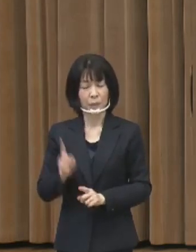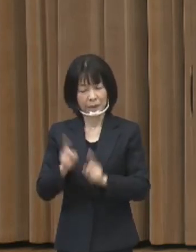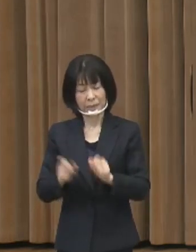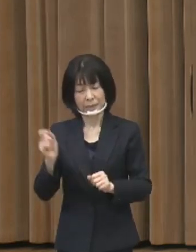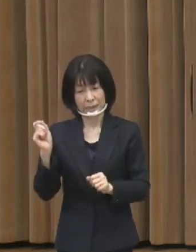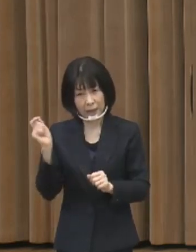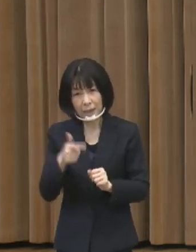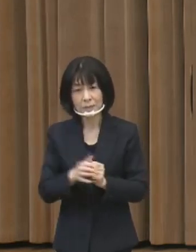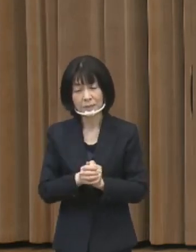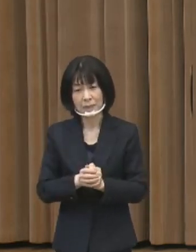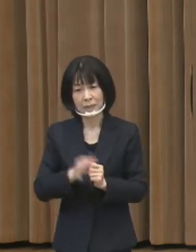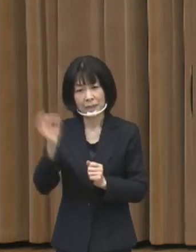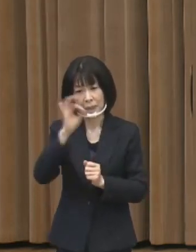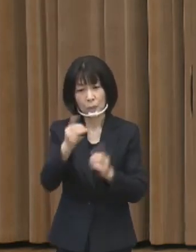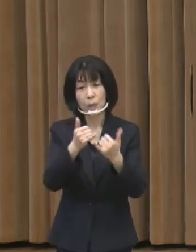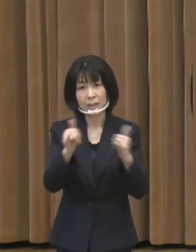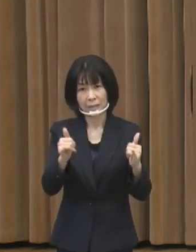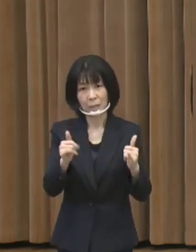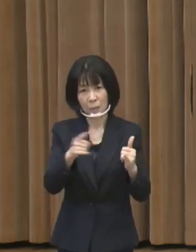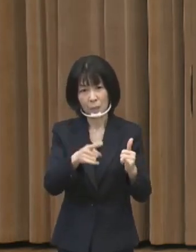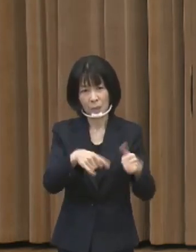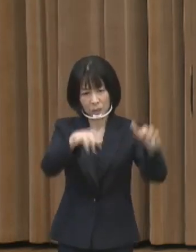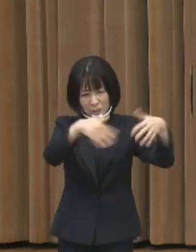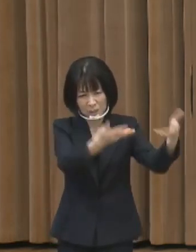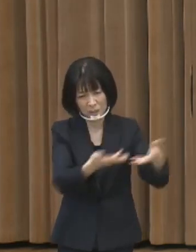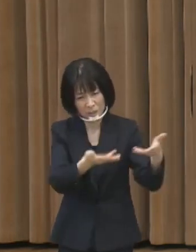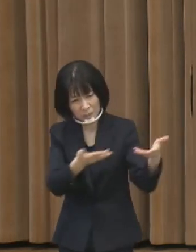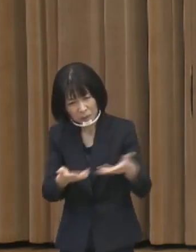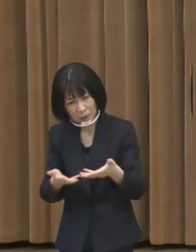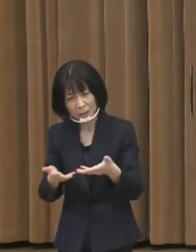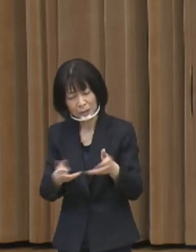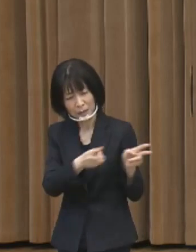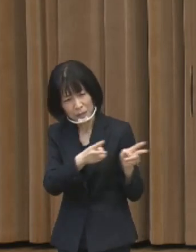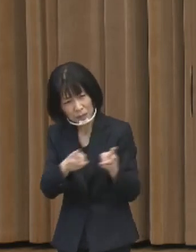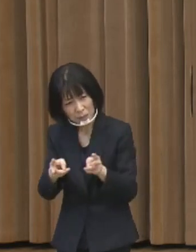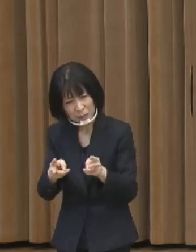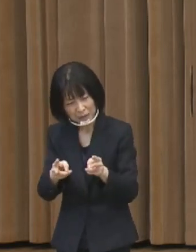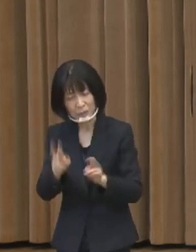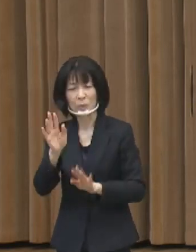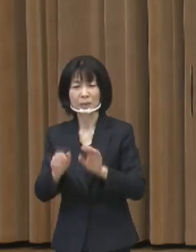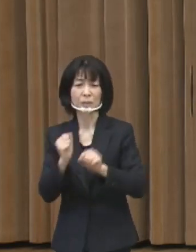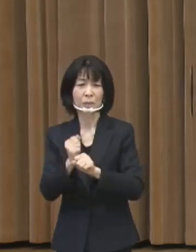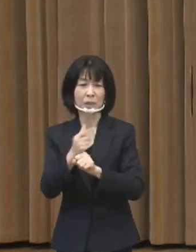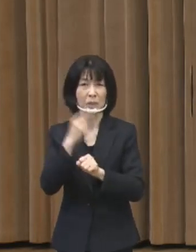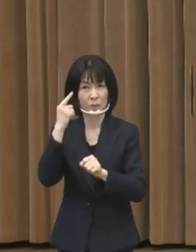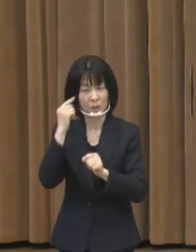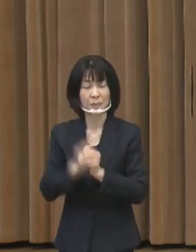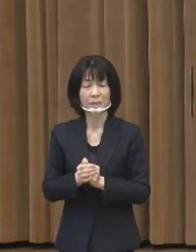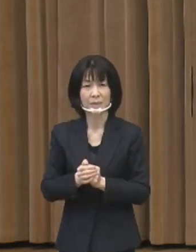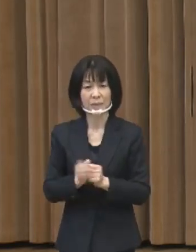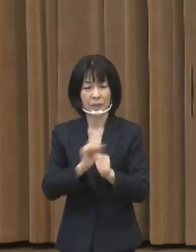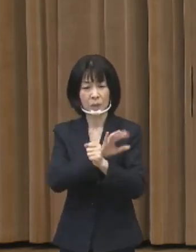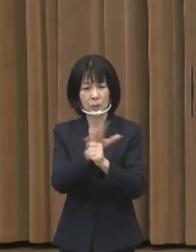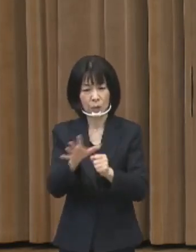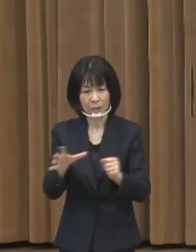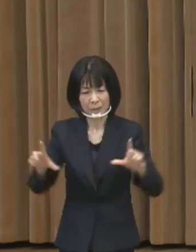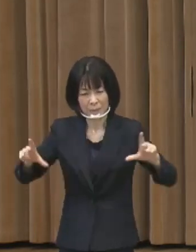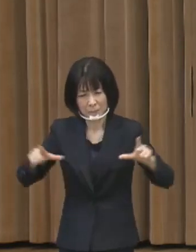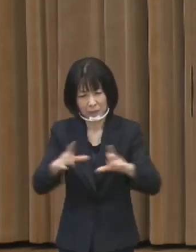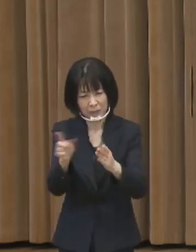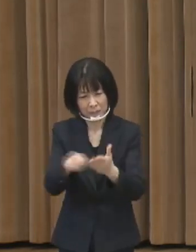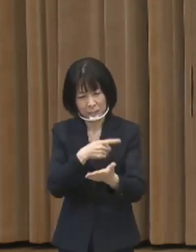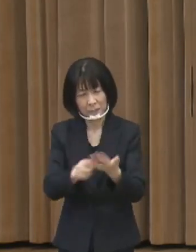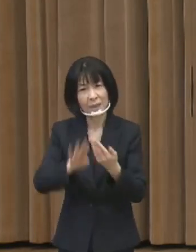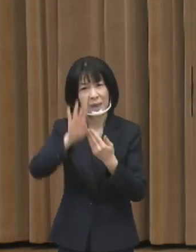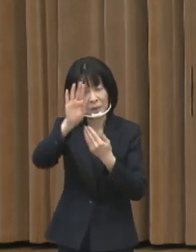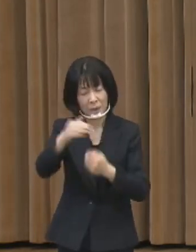く観光客を呼び込めるようにさせていただきたいと思っています。コロナ収束後になるべく可能な